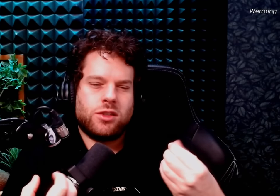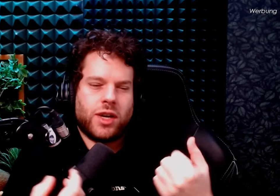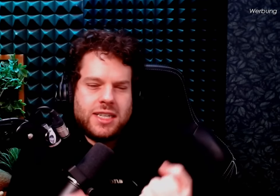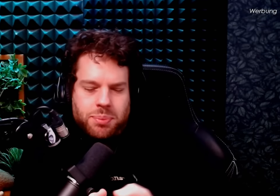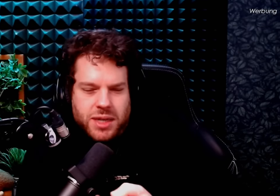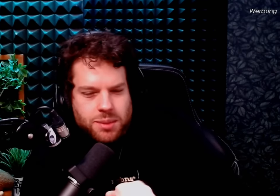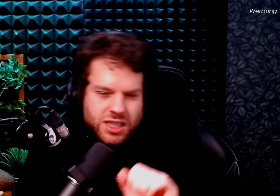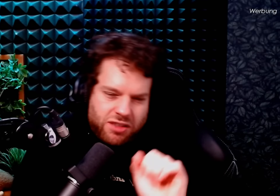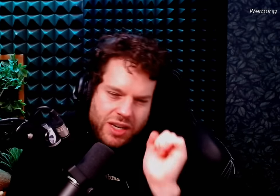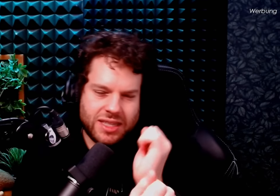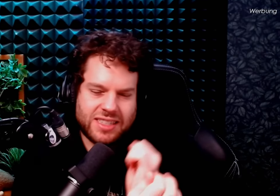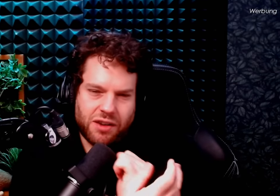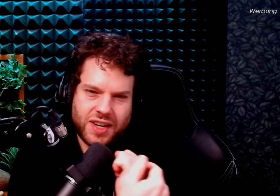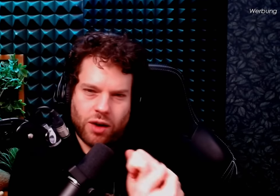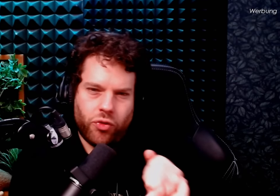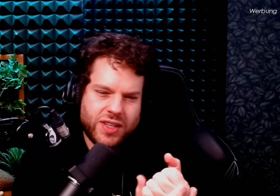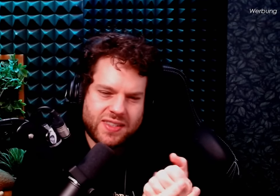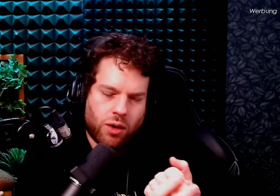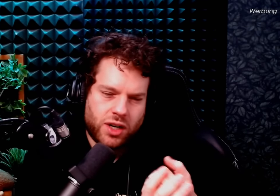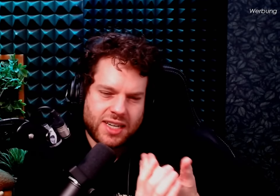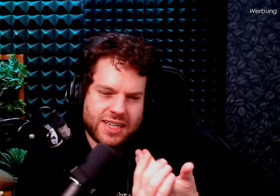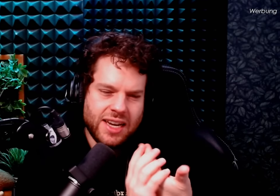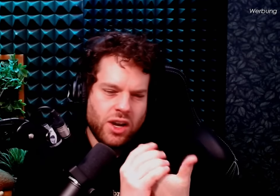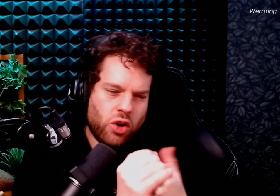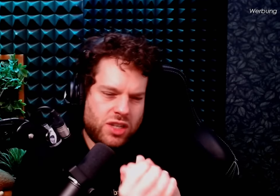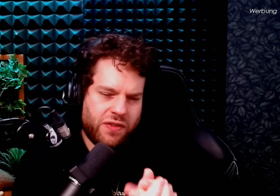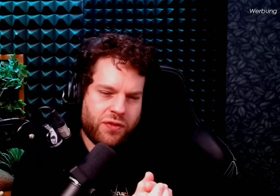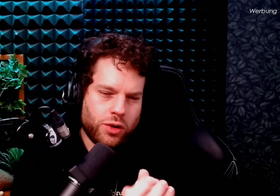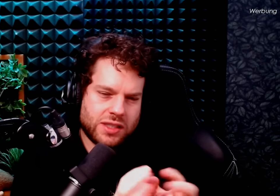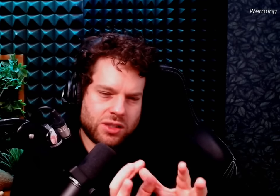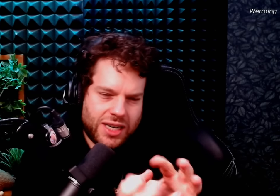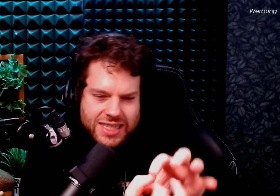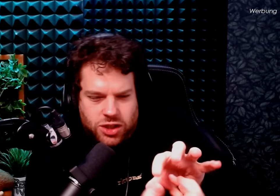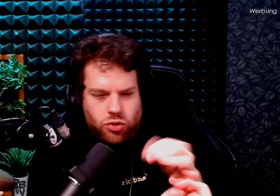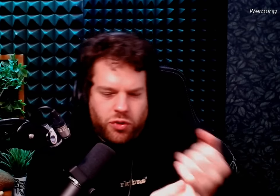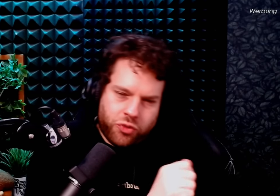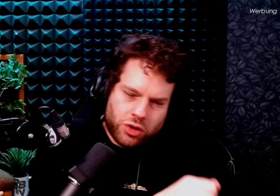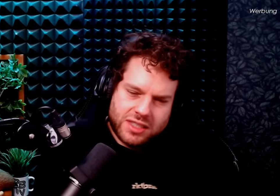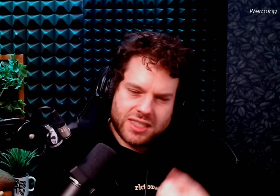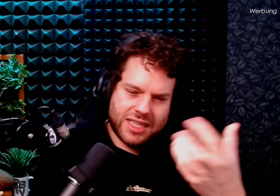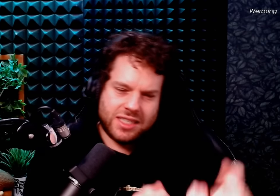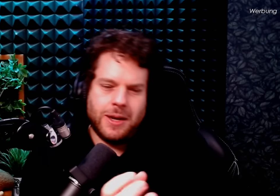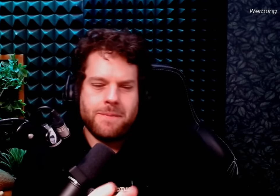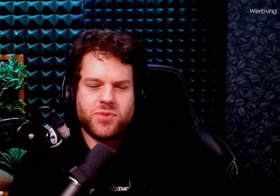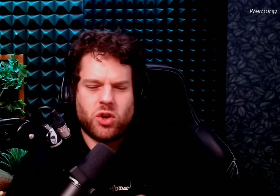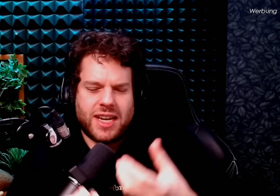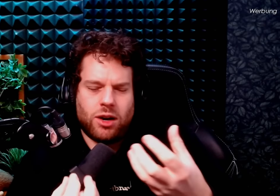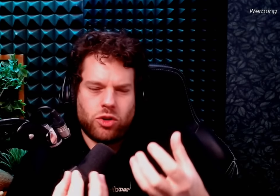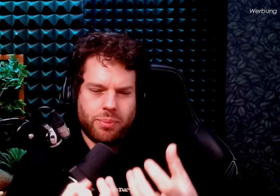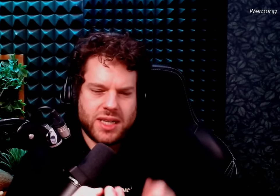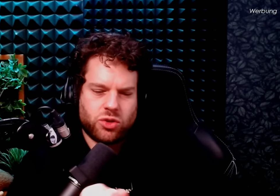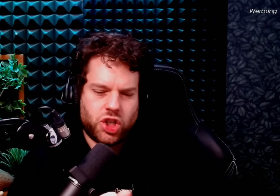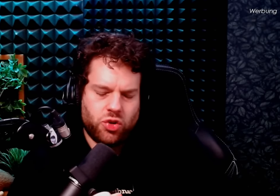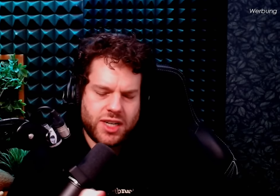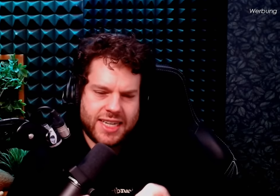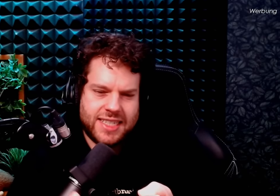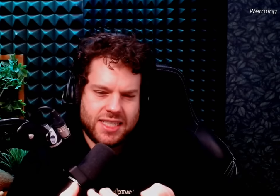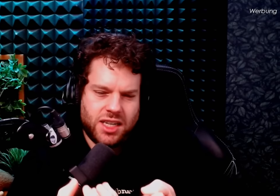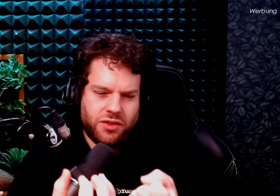sich so richtig mit dem Zwiebelsaft aufgesaugt hat und die Wurst so richtig durchwurstet ist. Und dann auch nochmal so schön richtig die